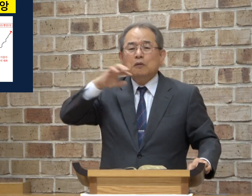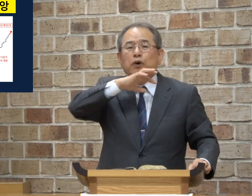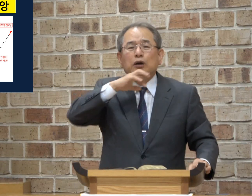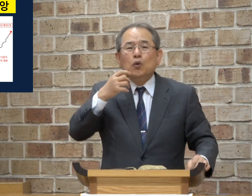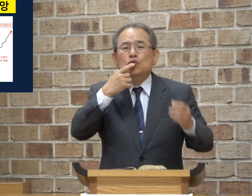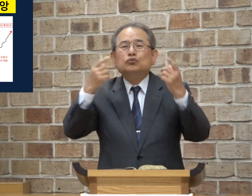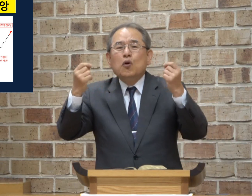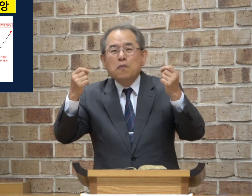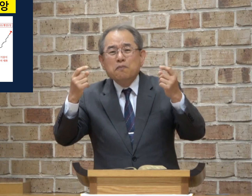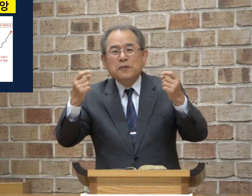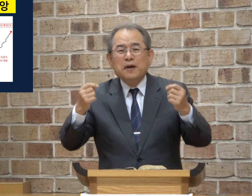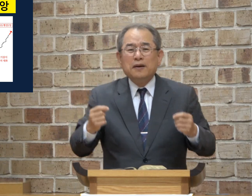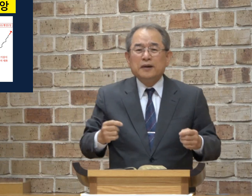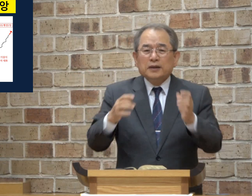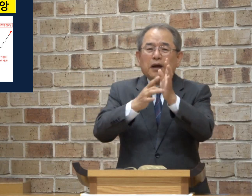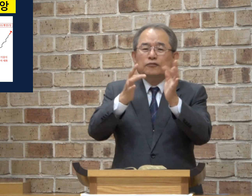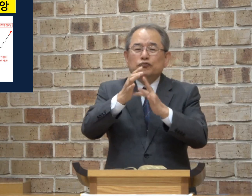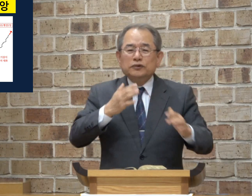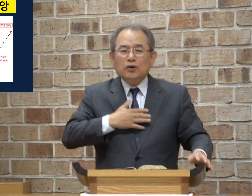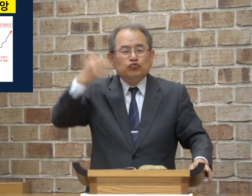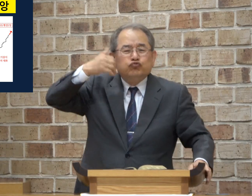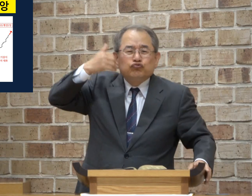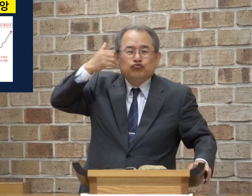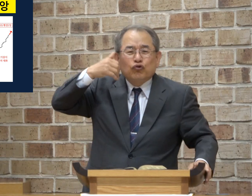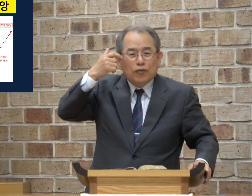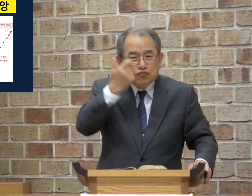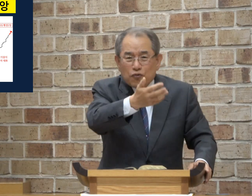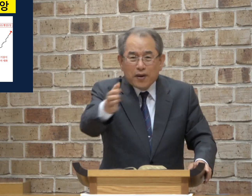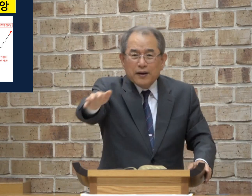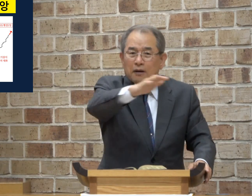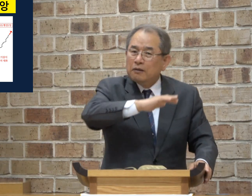본적 없게 칠 때는요, 여러분 다시 올라가기 위해 노력해야 합니다.